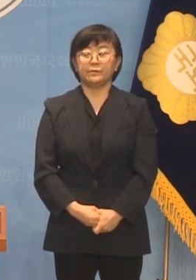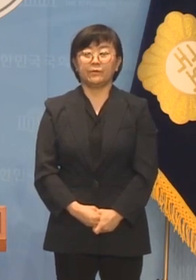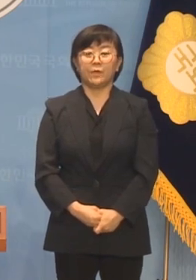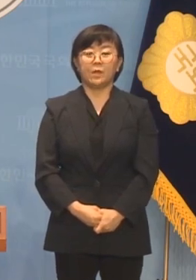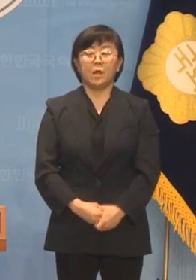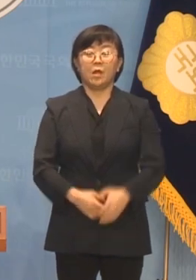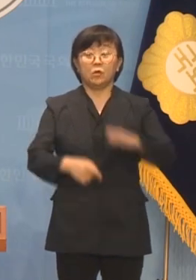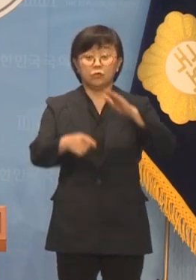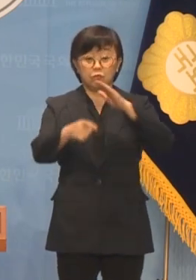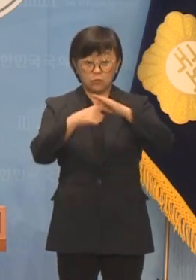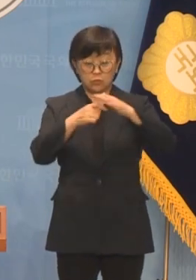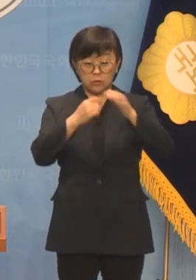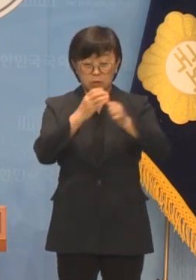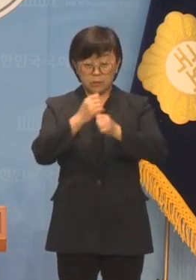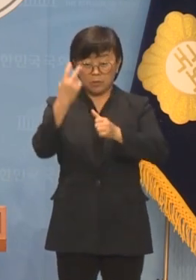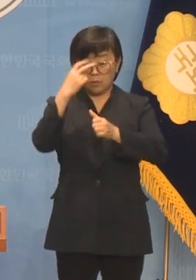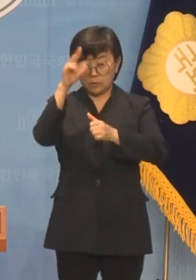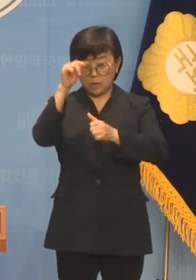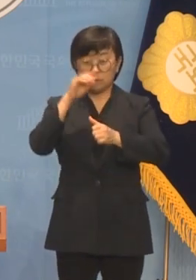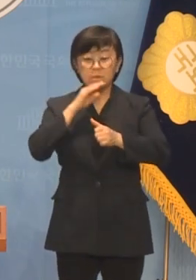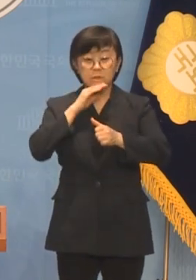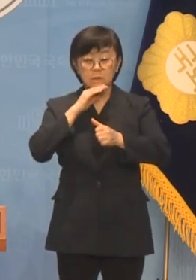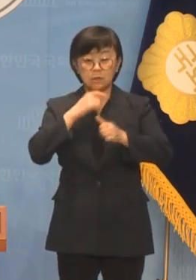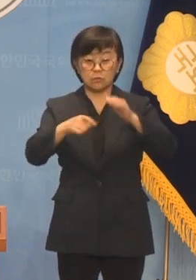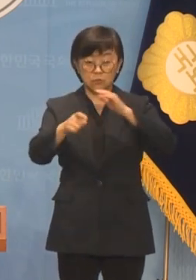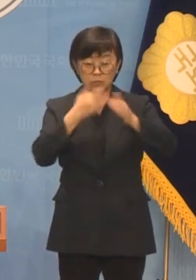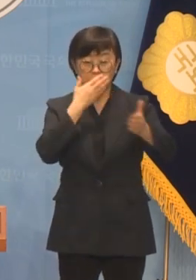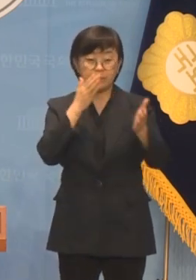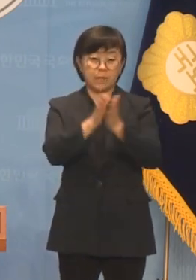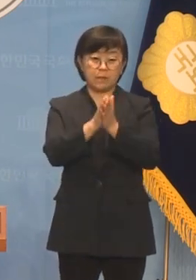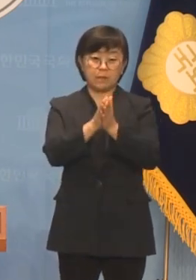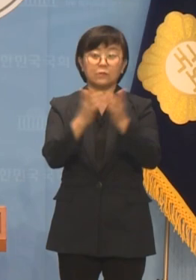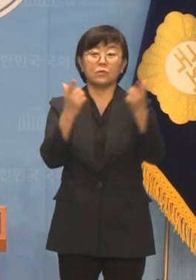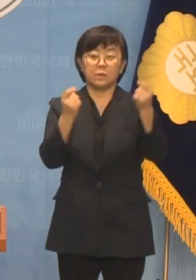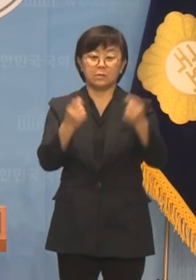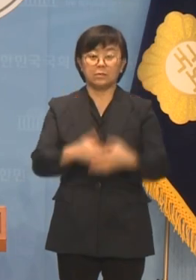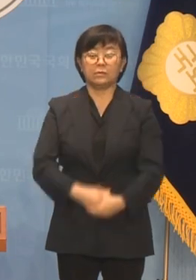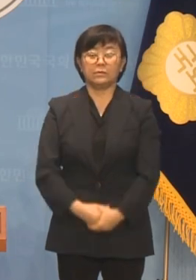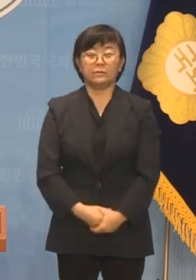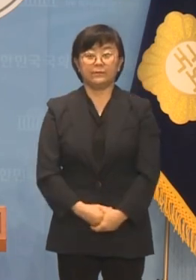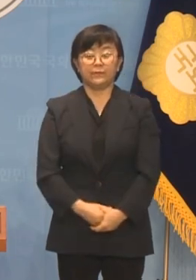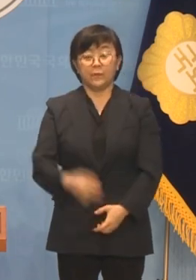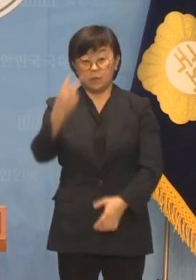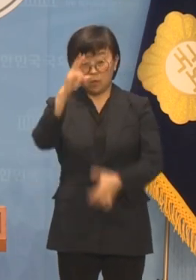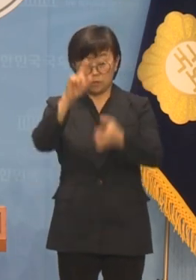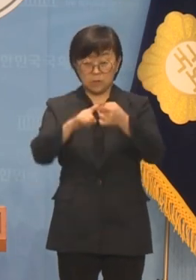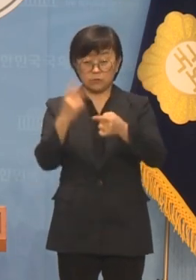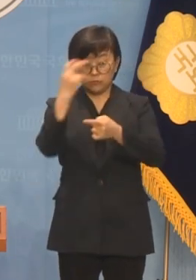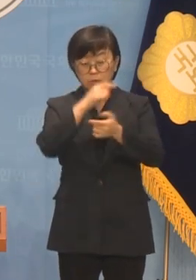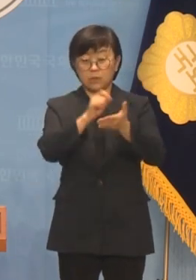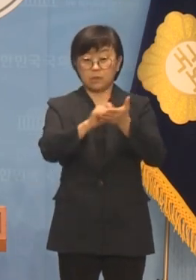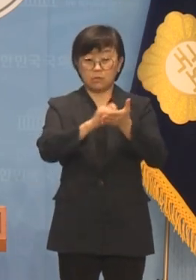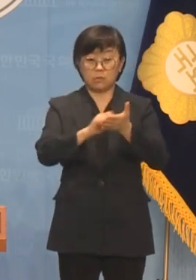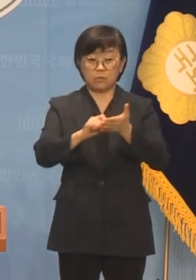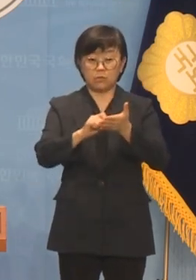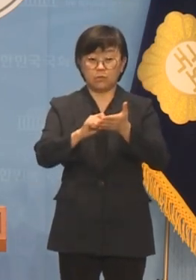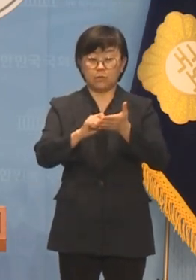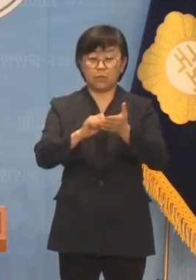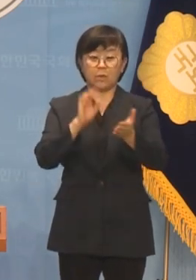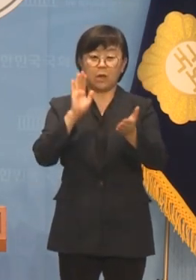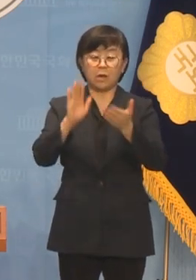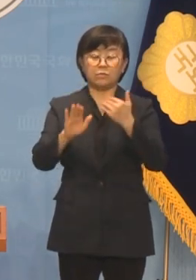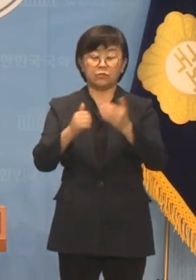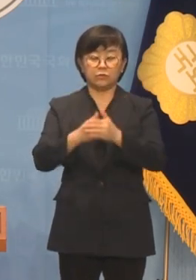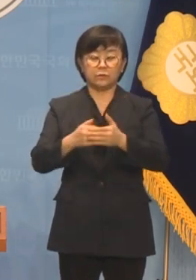도둑을 잡아야 할 검찰이 도둑과 한패가 된 꼴입니다. 검찰의 수사 기록은 더더욱